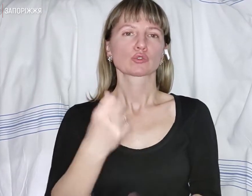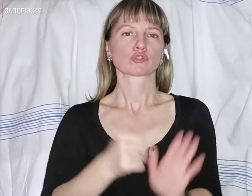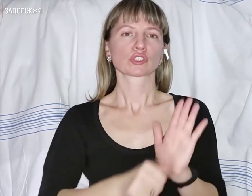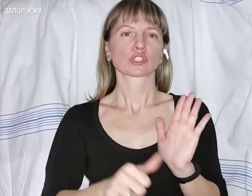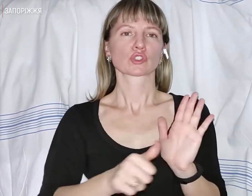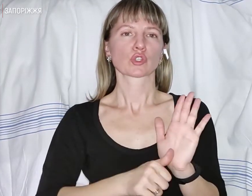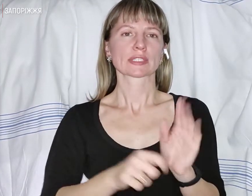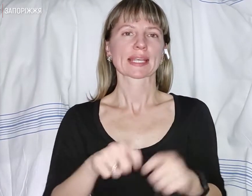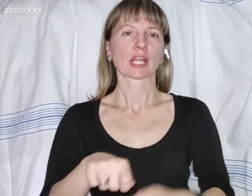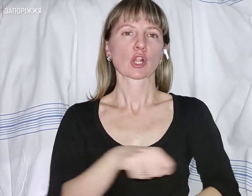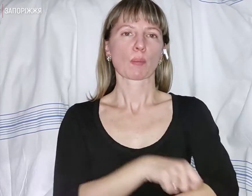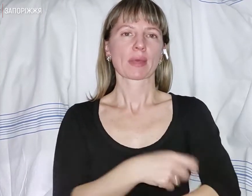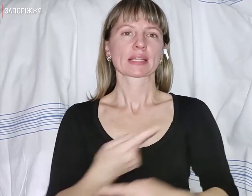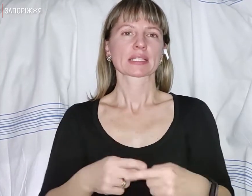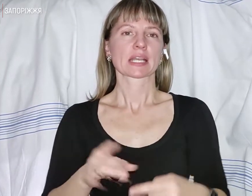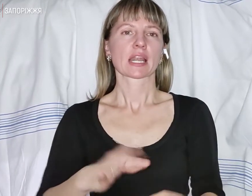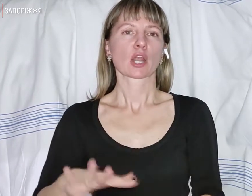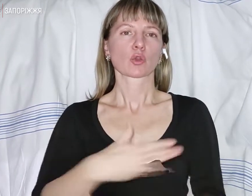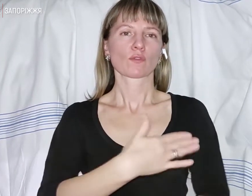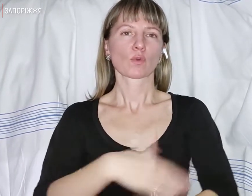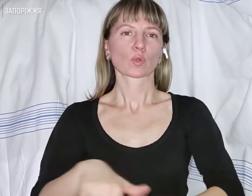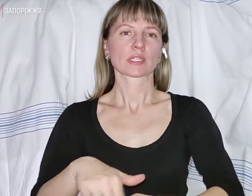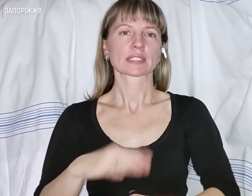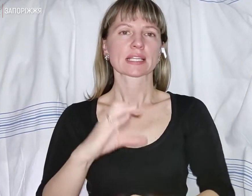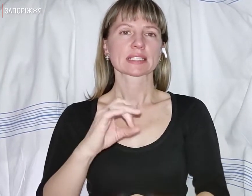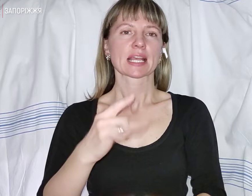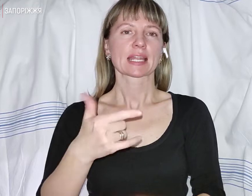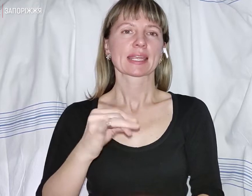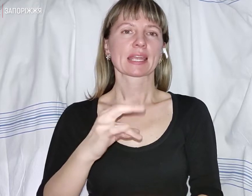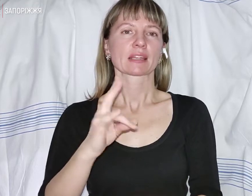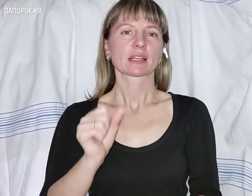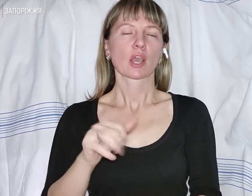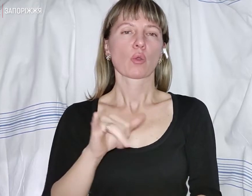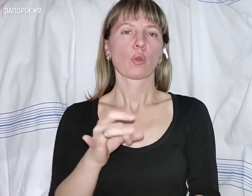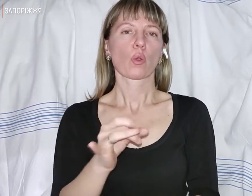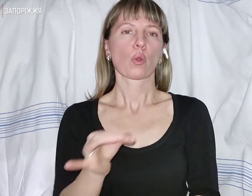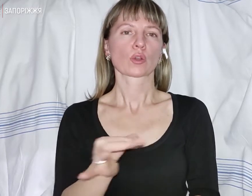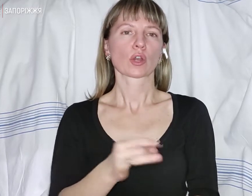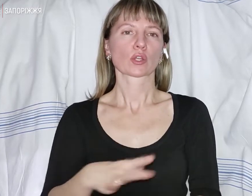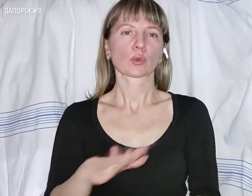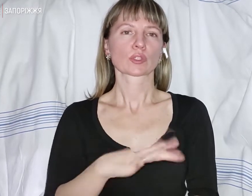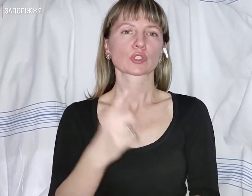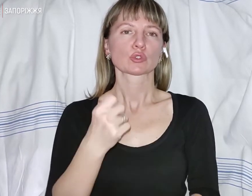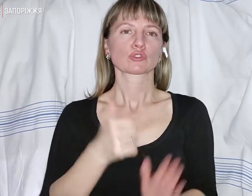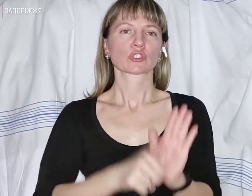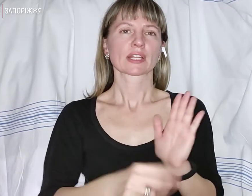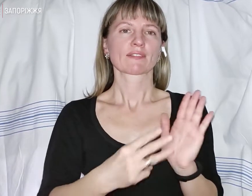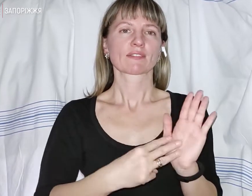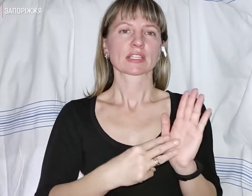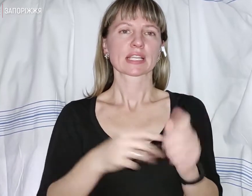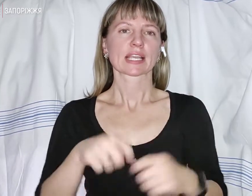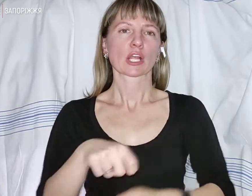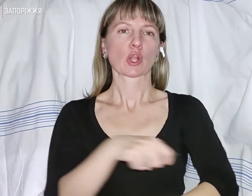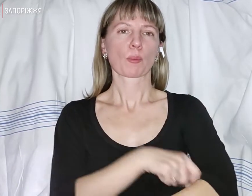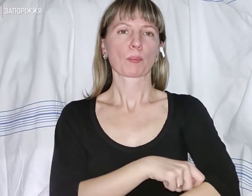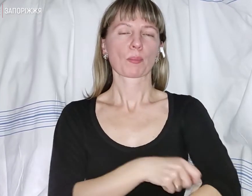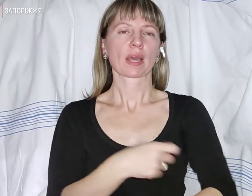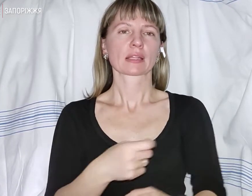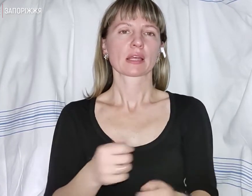могут справиться. Они лезут, бабка падает. Они и говорят, что не видят. Я не понимаю, эти люди тоже стоят тут и что-то тарабанят, я не знаю, заходят,